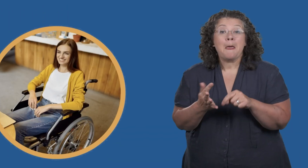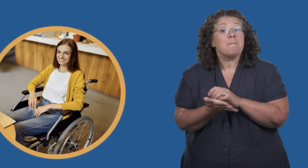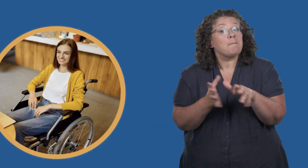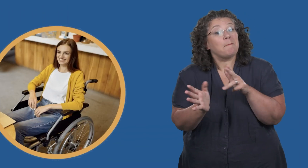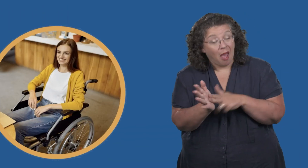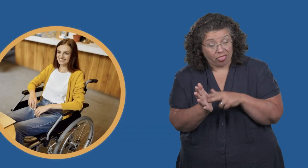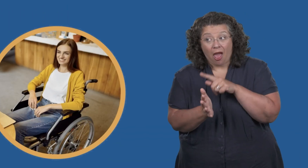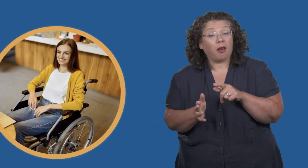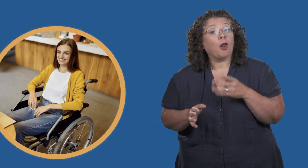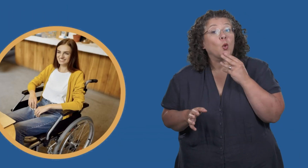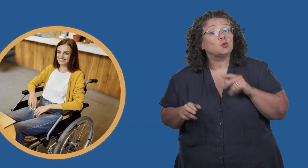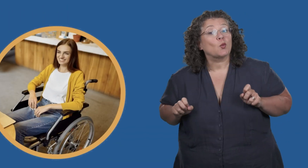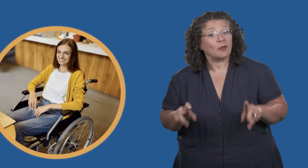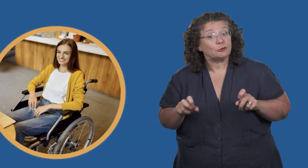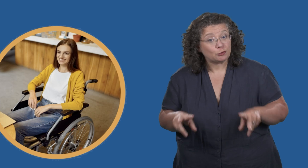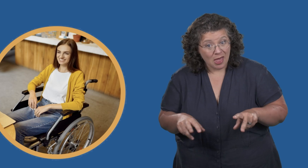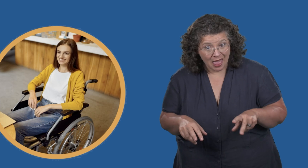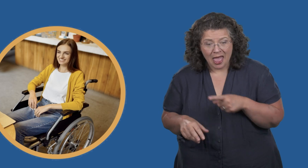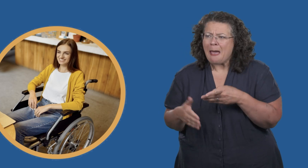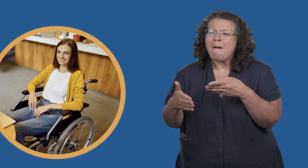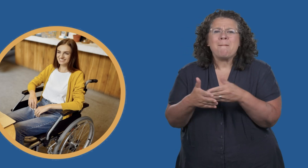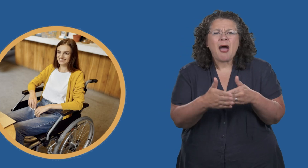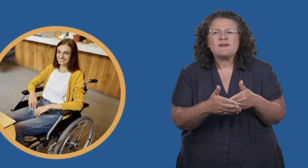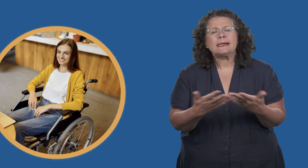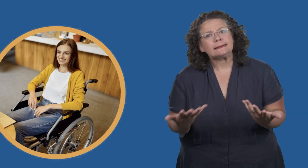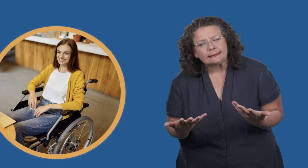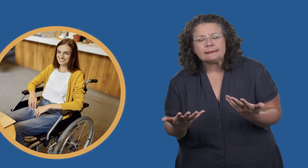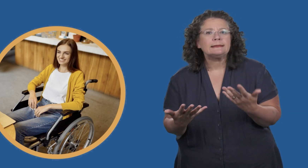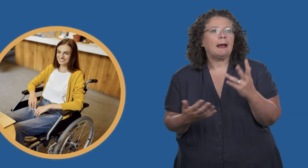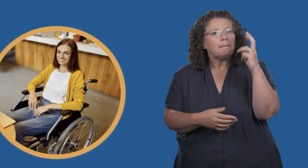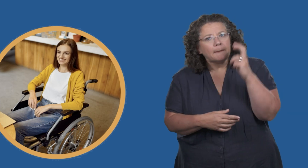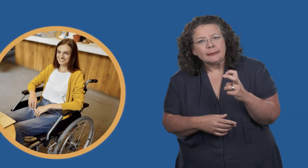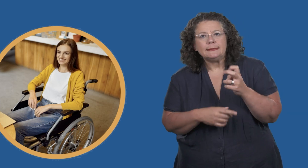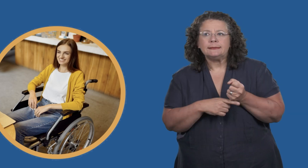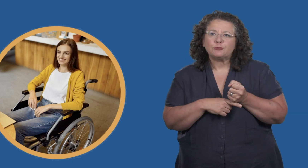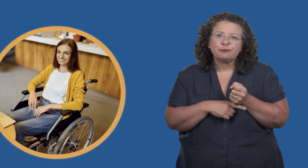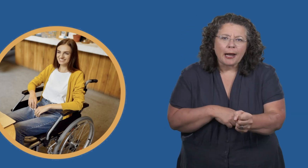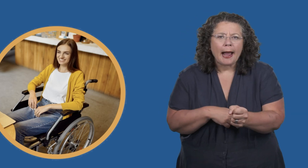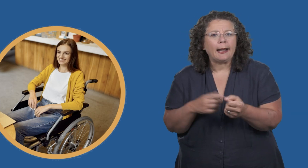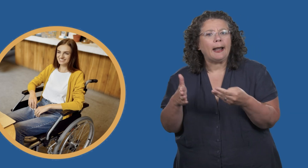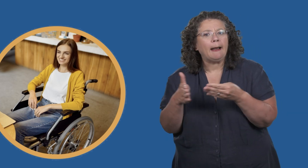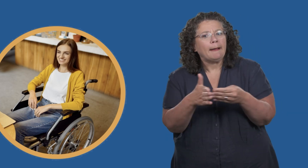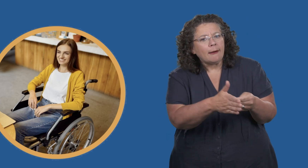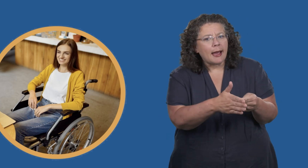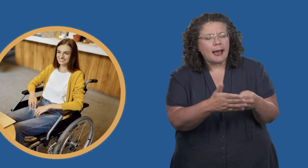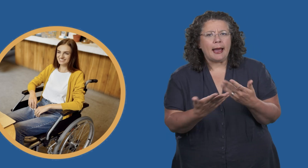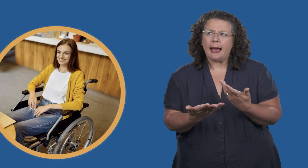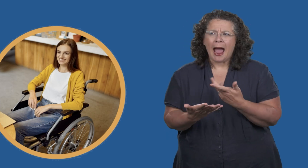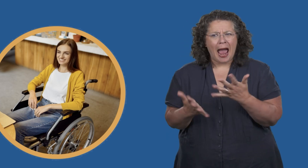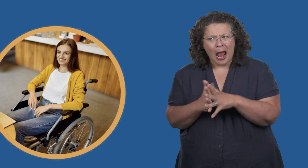Mae Bethan yn defnyddio cadair olwyn ac yn wynebu rhwystrau o ran cludiant i fynd